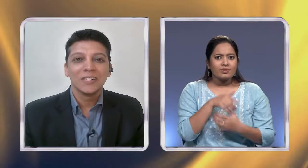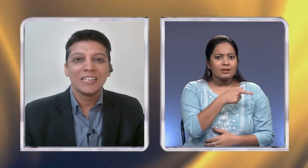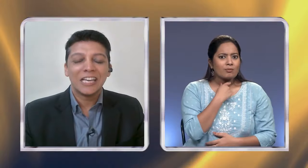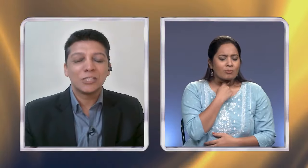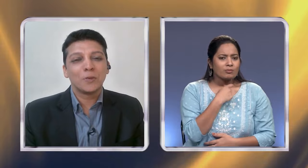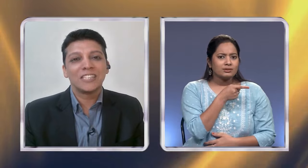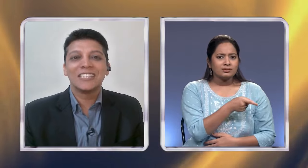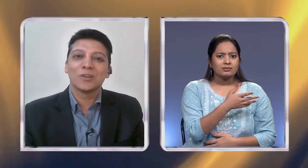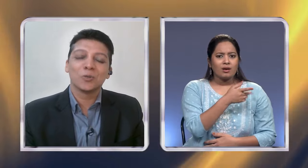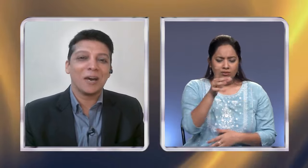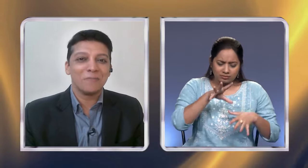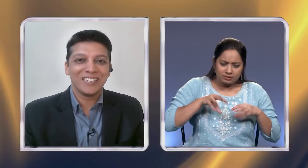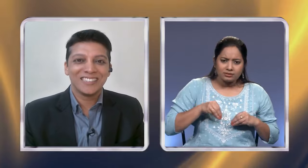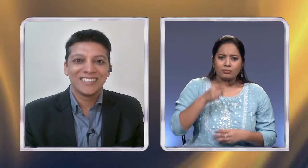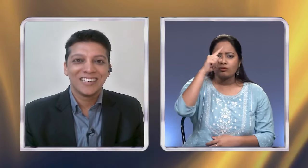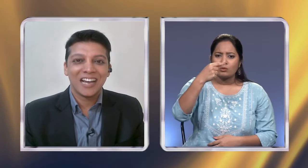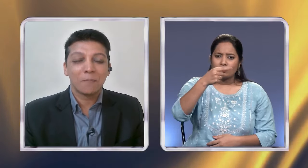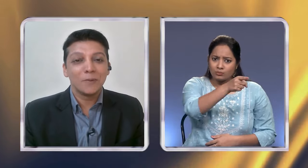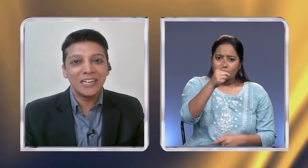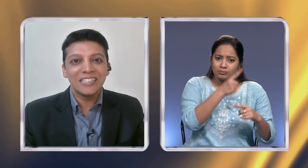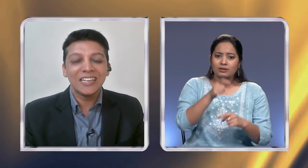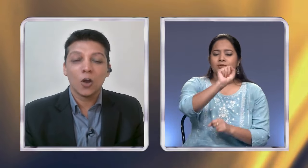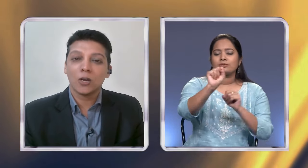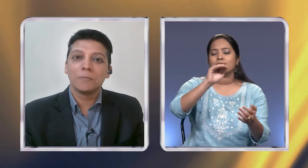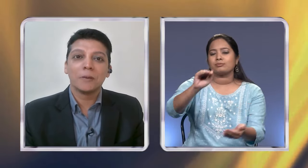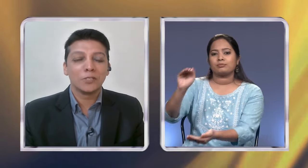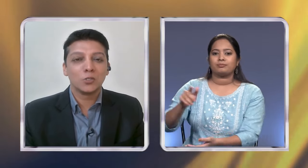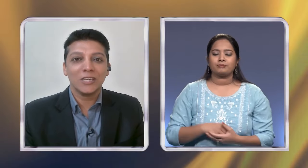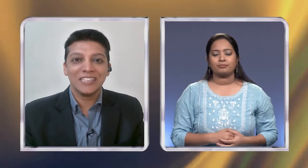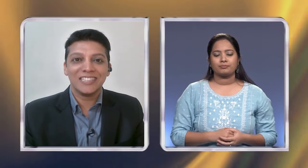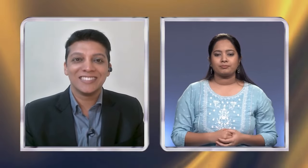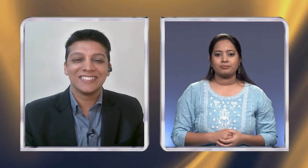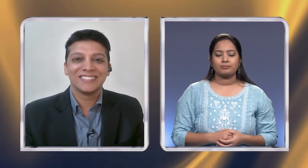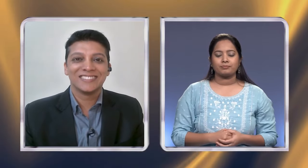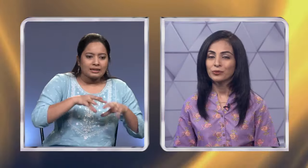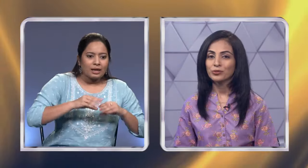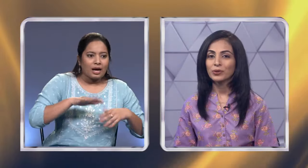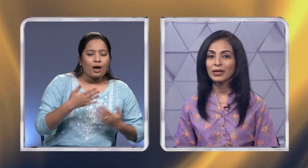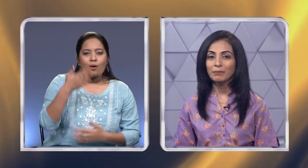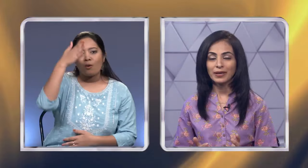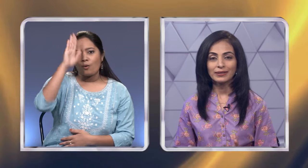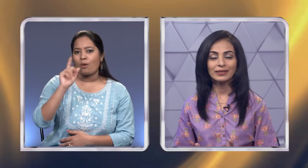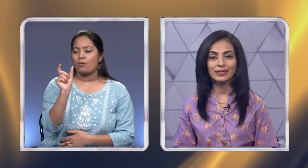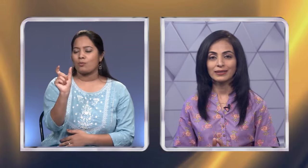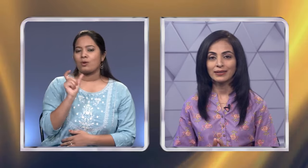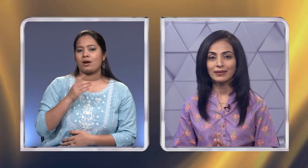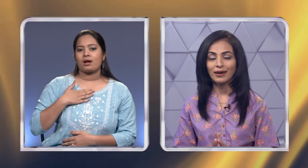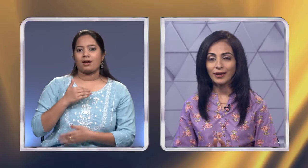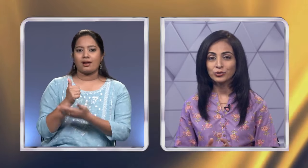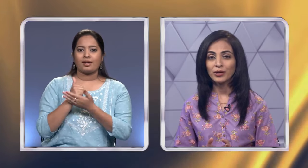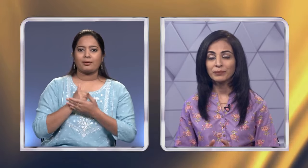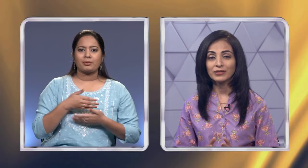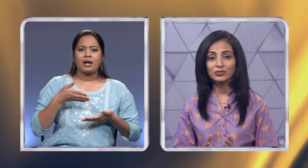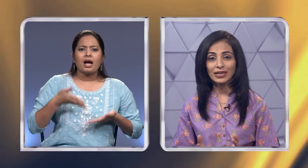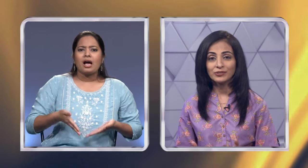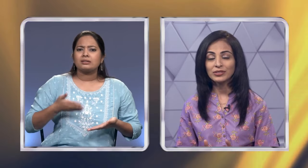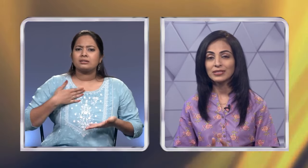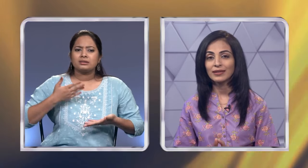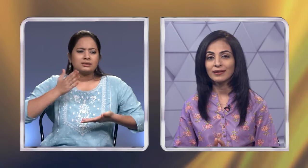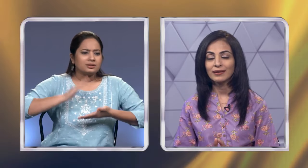दोस्तों, इस प्रतिज्ञा को थामें अपने लिए और अपने बच्चों के लिए। दोस्तों, अगर आप प्रार्थना चाहते हैं, आज जो